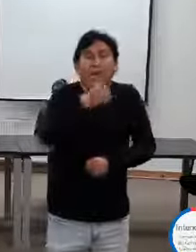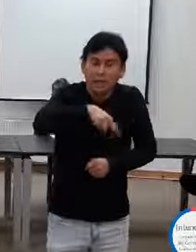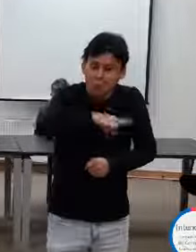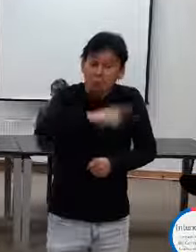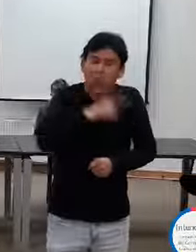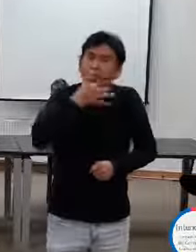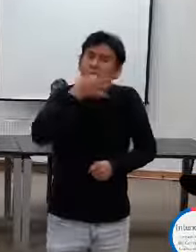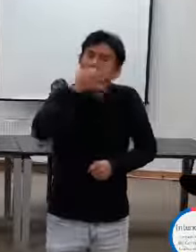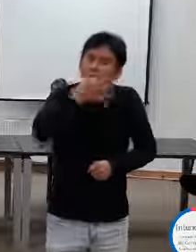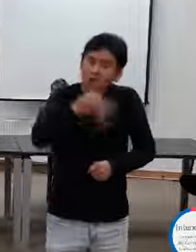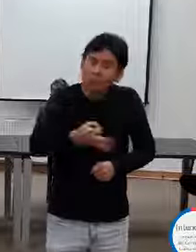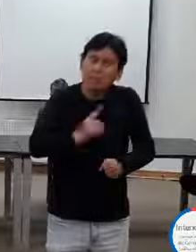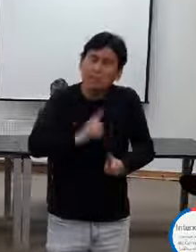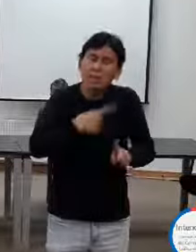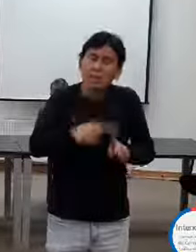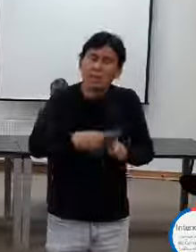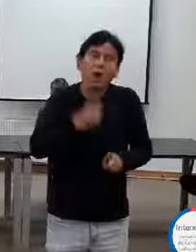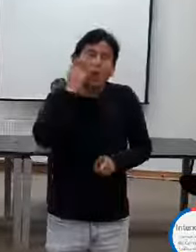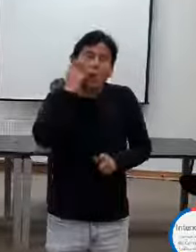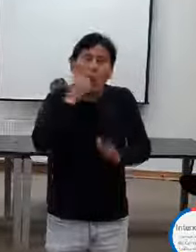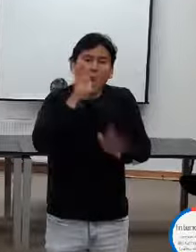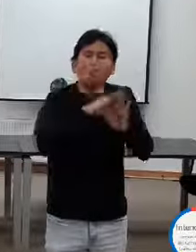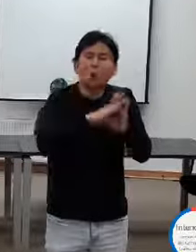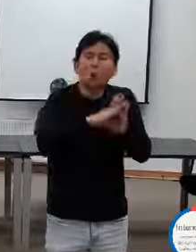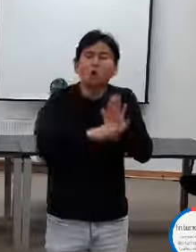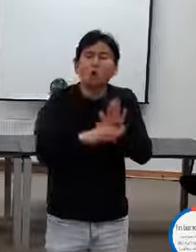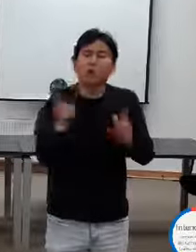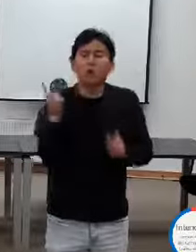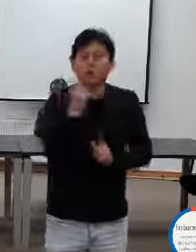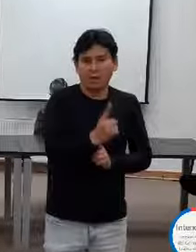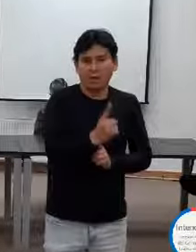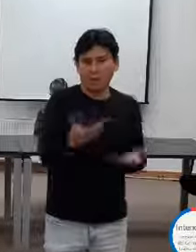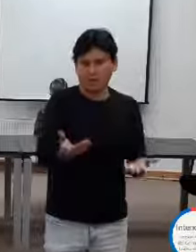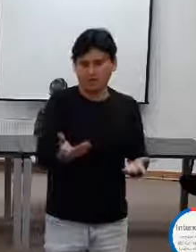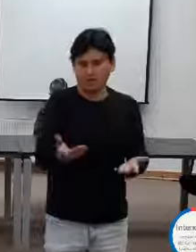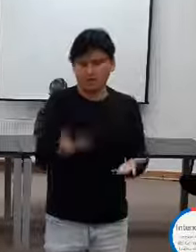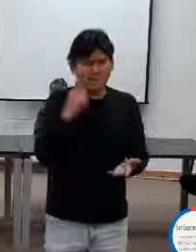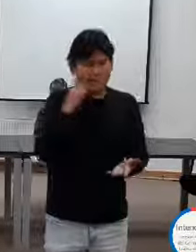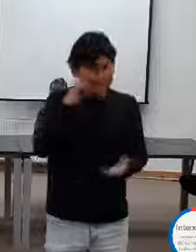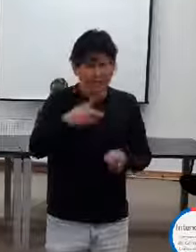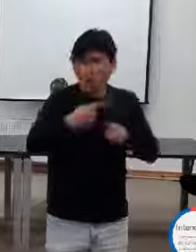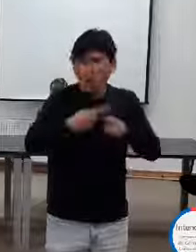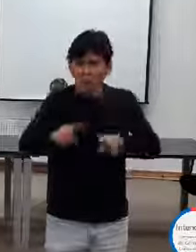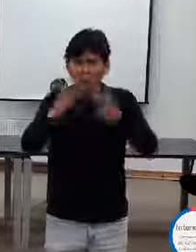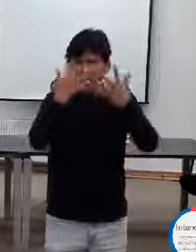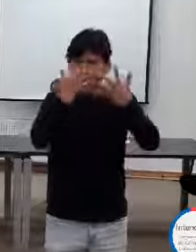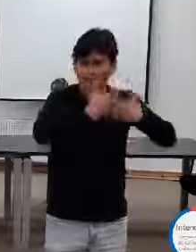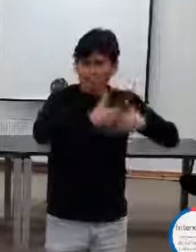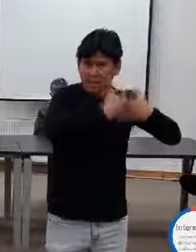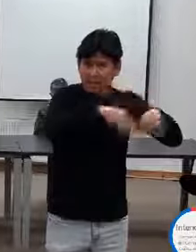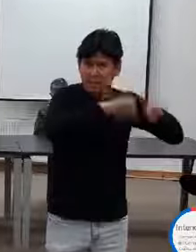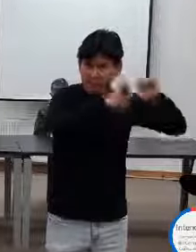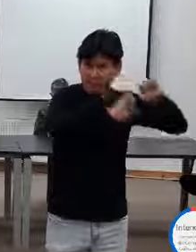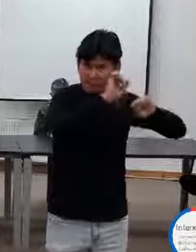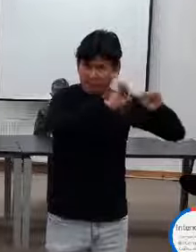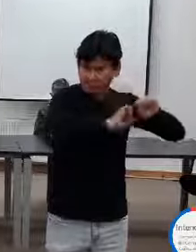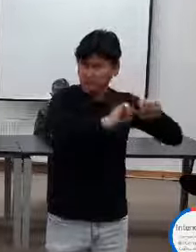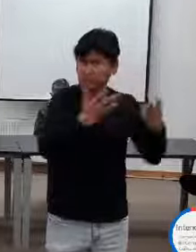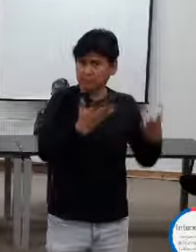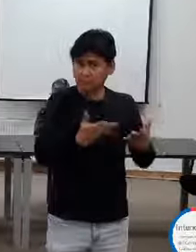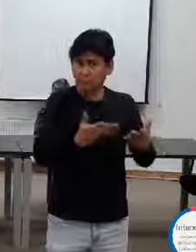la indicación de decir, además, cuáles son los protocolos con los que viene su gente. De hecho, sabemos que otras empresas, como les decía recién, han